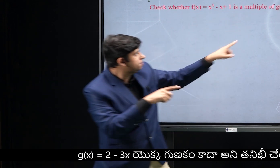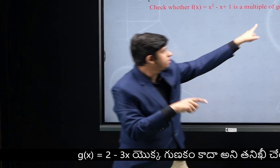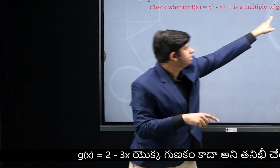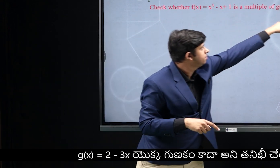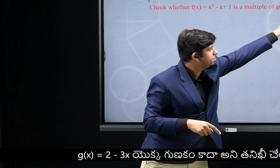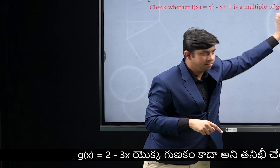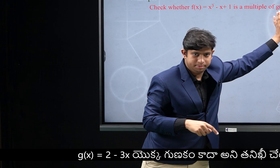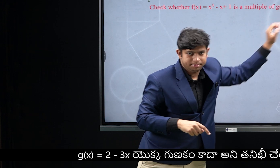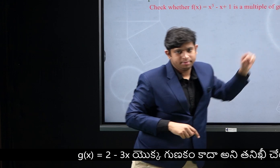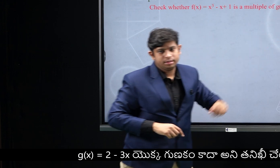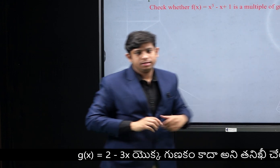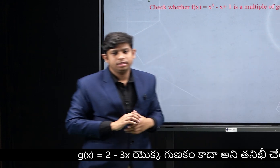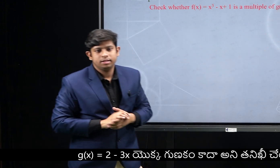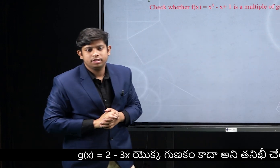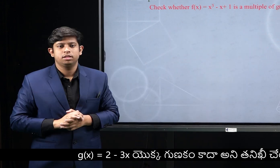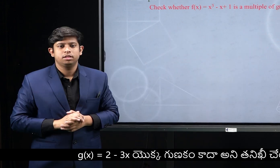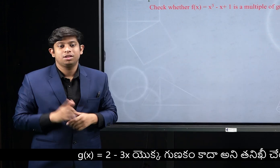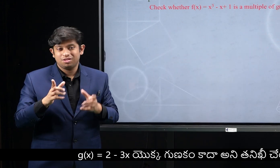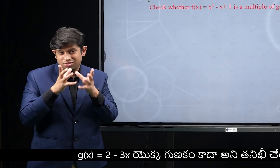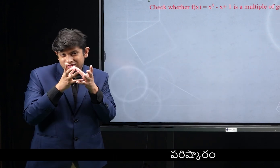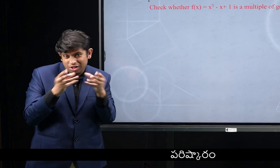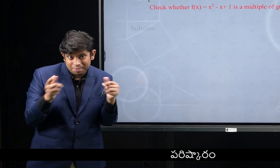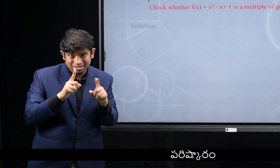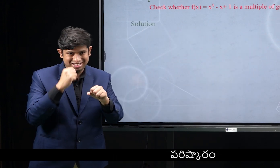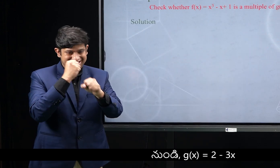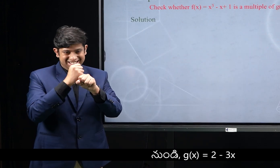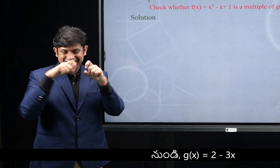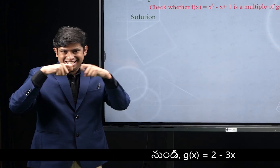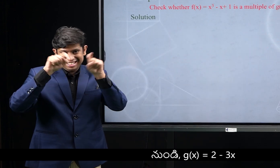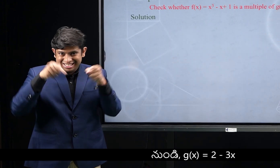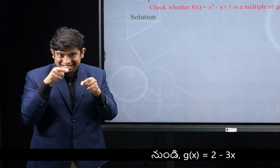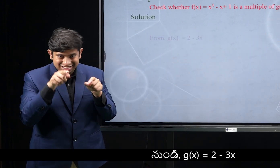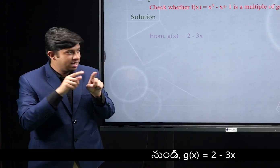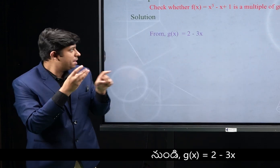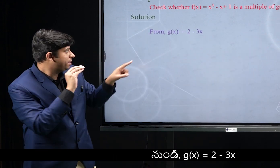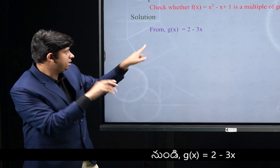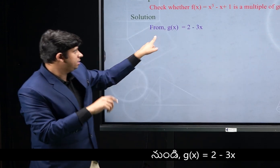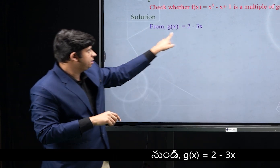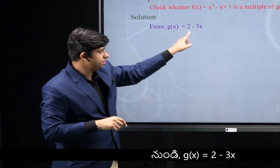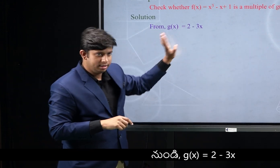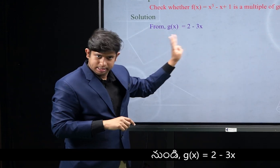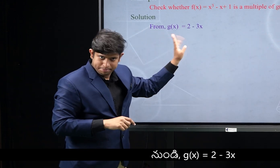యొక్క గుణకం కాదా అని తనిఖీ చేయండి. పరిష్కారం నుండి gx 2 - 3x,